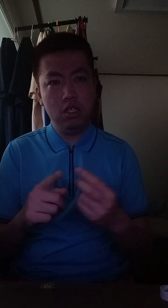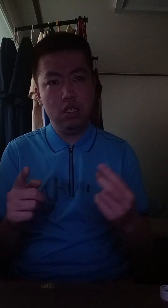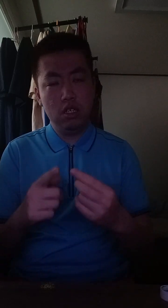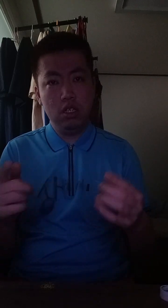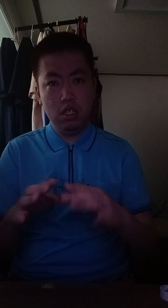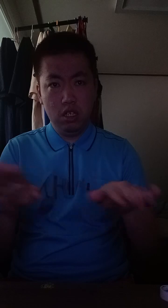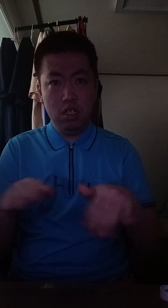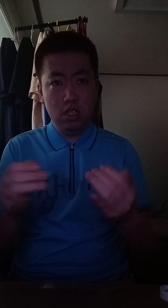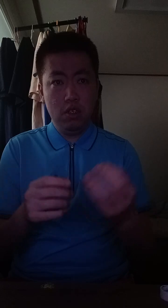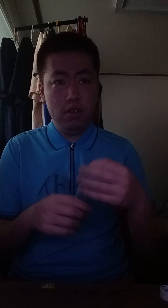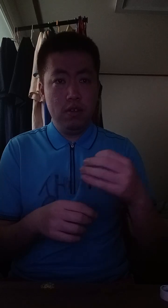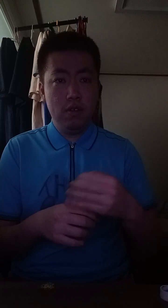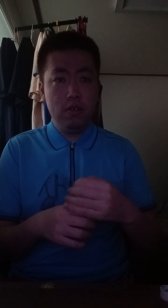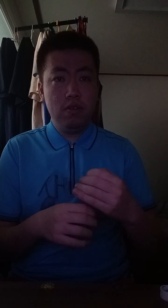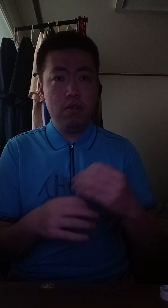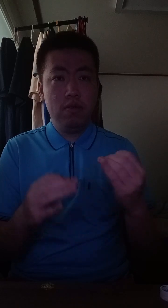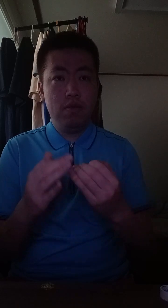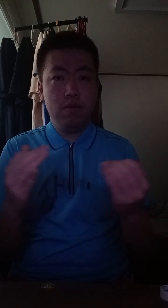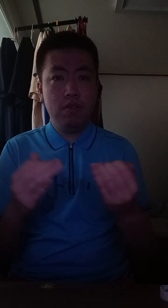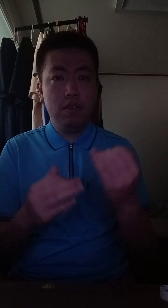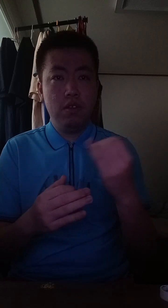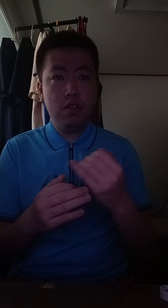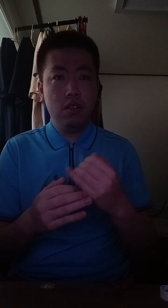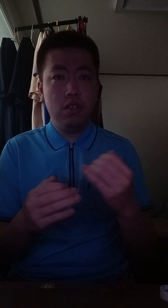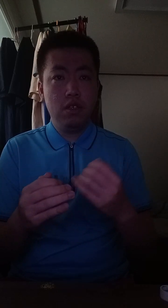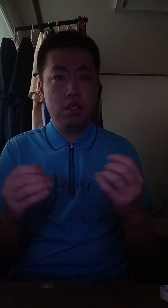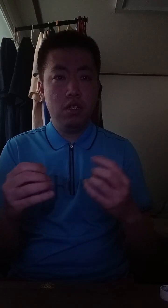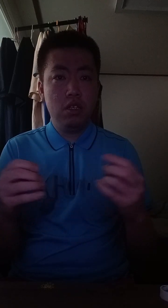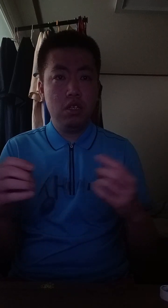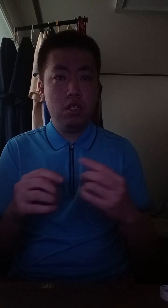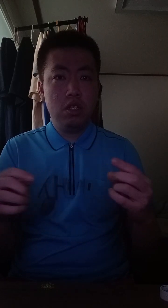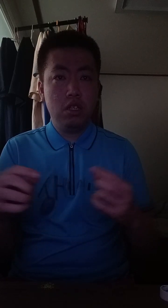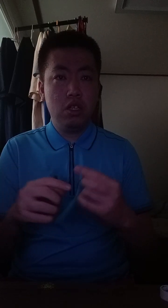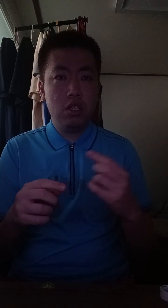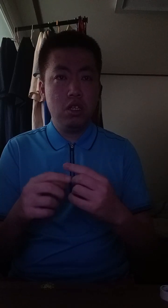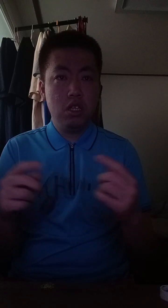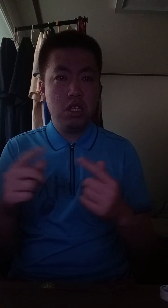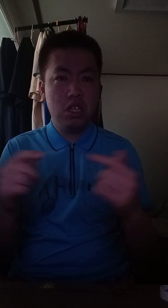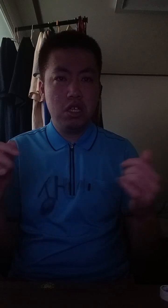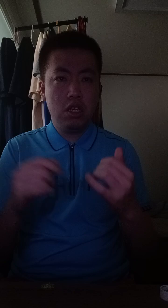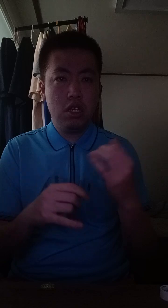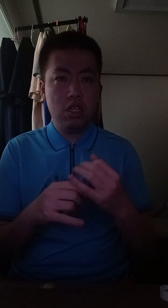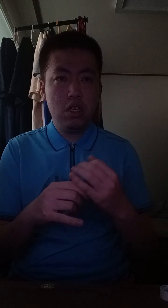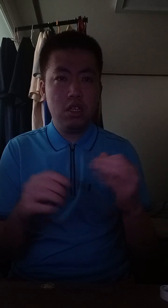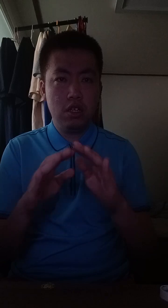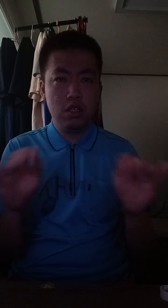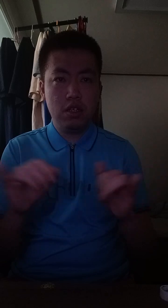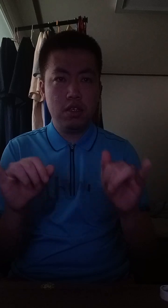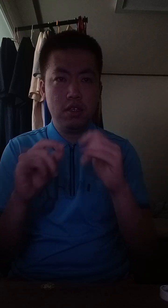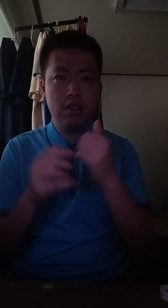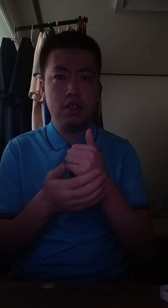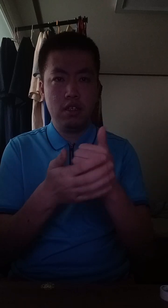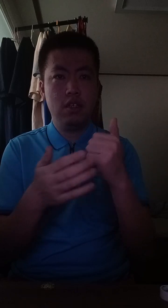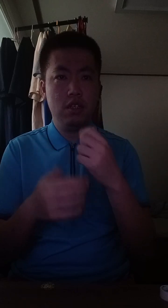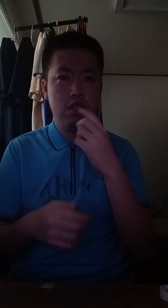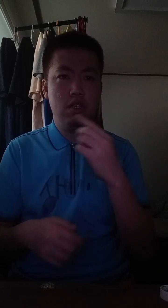수영장의 배수구는 지름이 8cm 정도로 물이 빠질 때 수압은 매우 세다고 물놀이 시설 측도 인정했습니다.